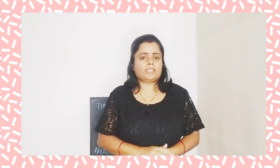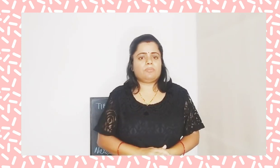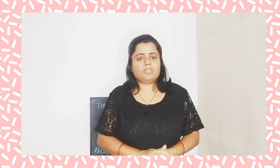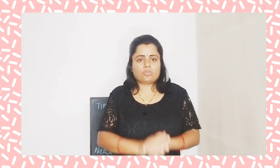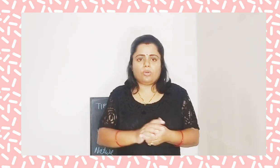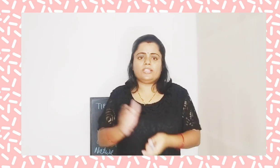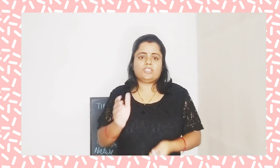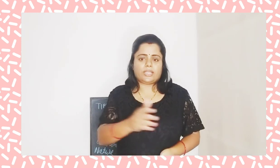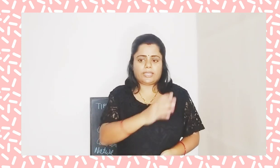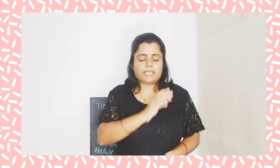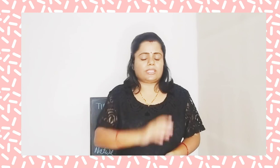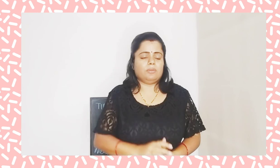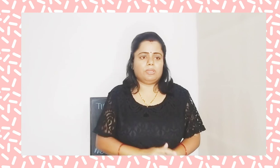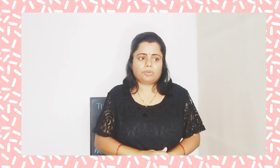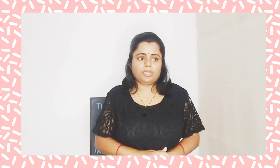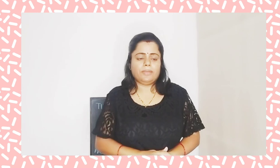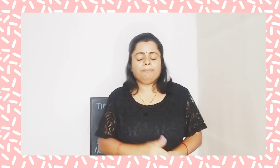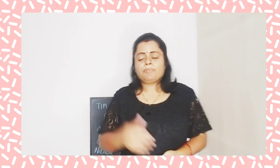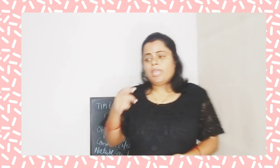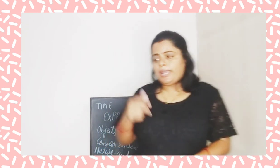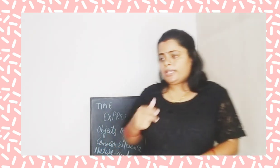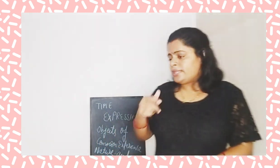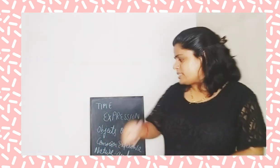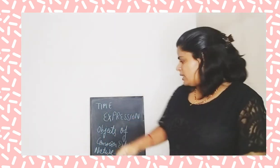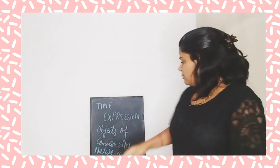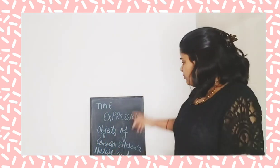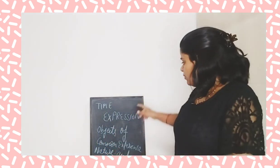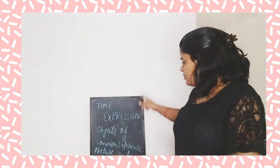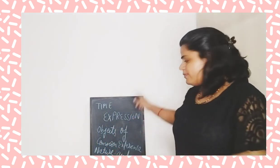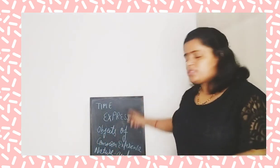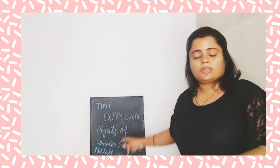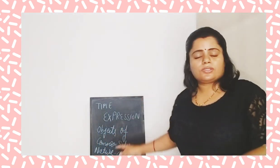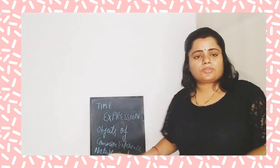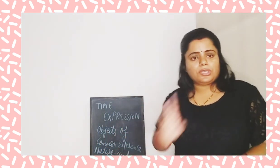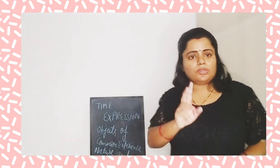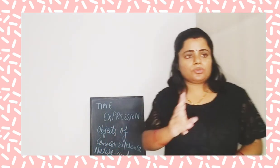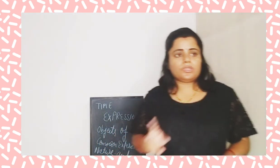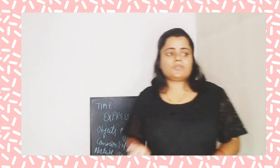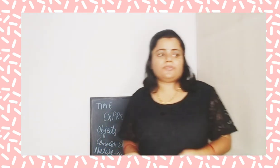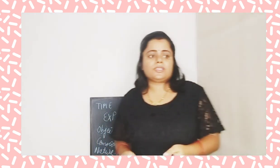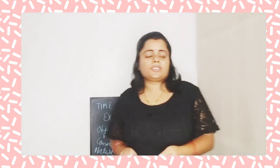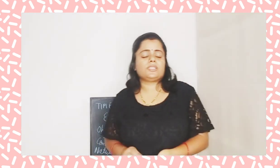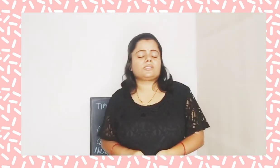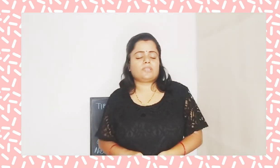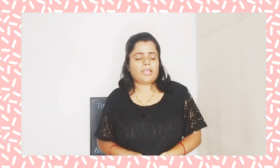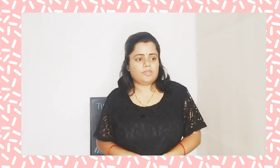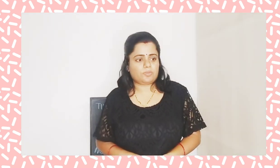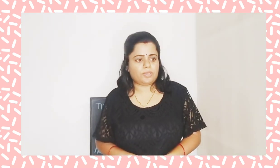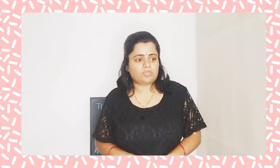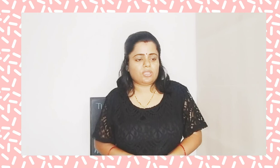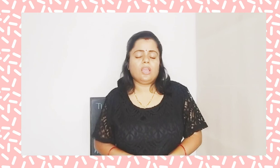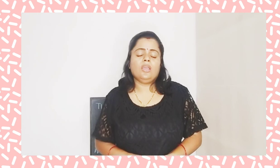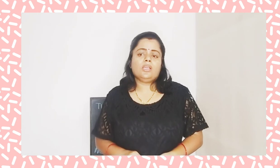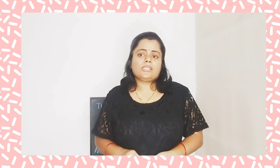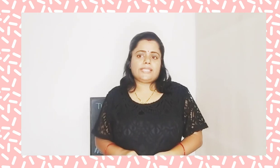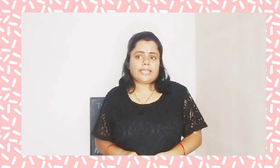प्लीज गो एंड चेक दैट लेसन नंबर 3. एंड इन लेसन नंबर 4 वी हैव डिस्कस 3 यूजेस, फर्स्ट इज टाइम एक्सप्रेशन, सेकेंड